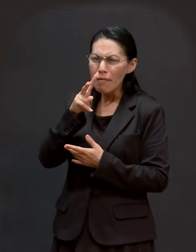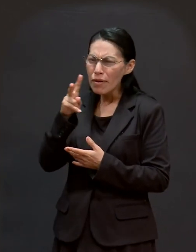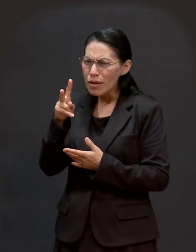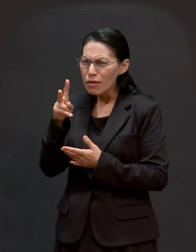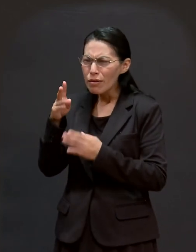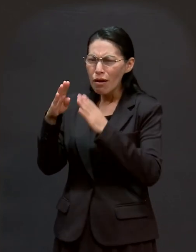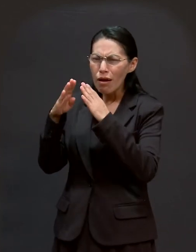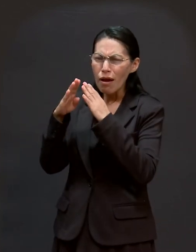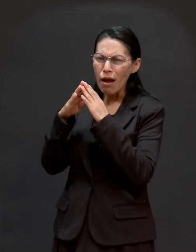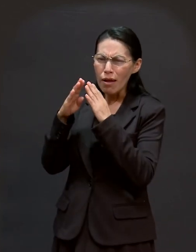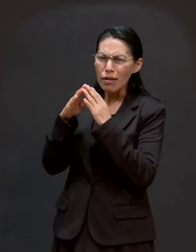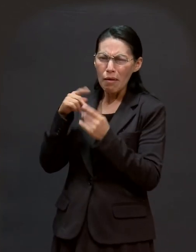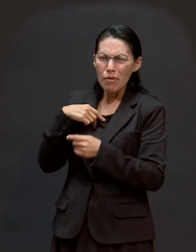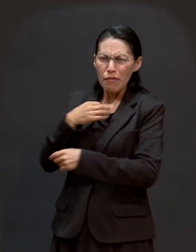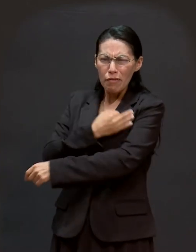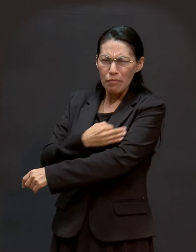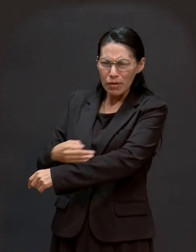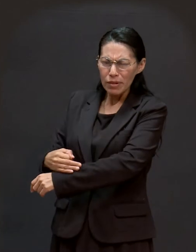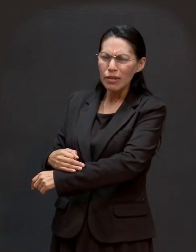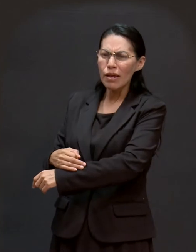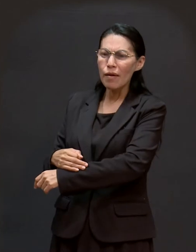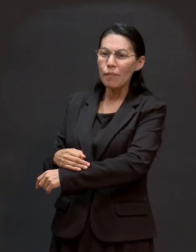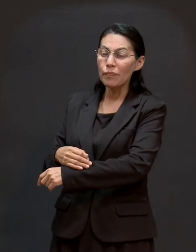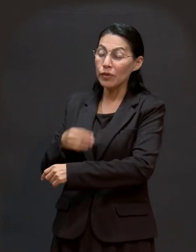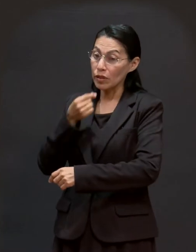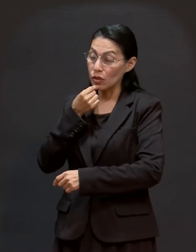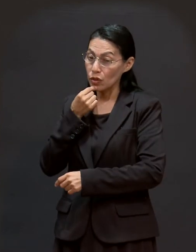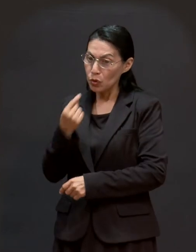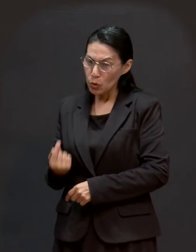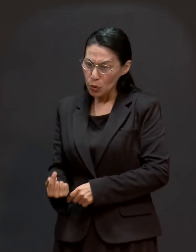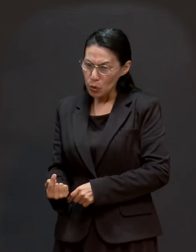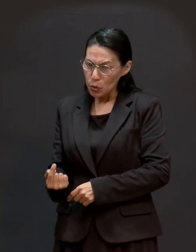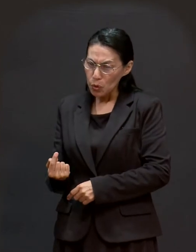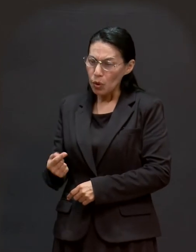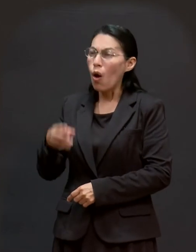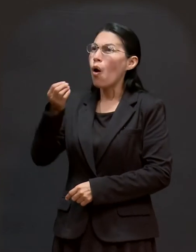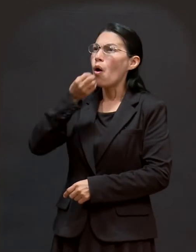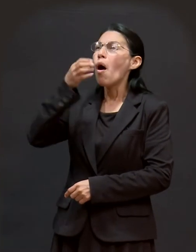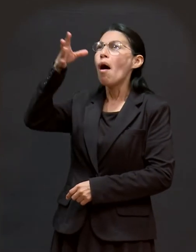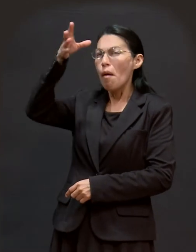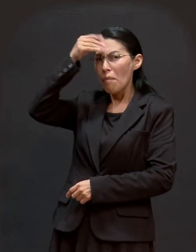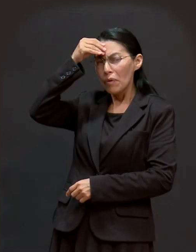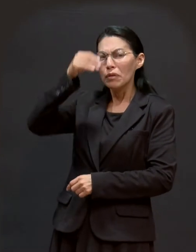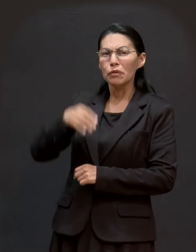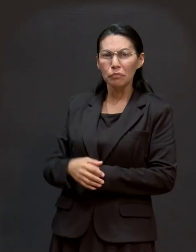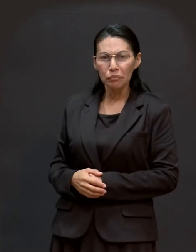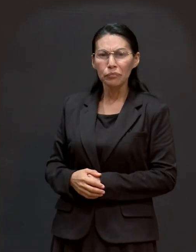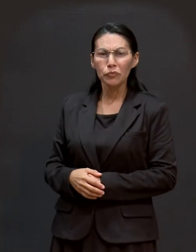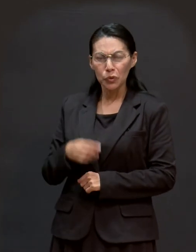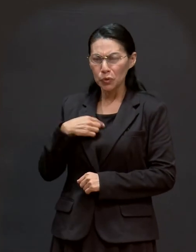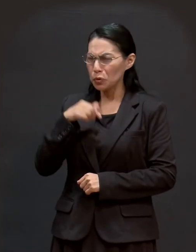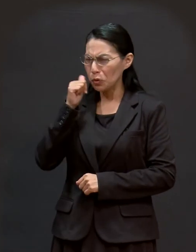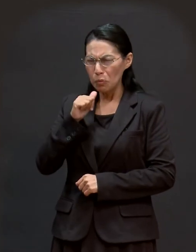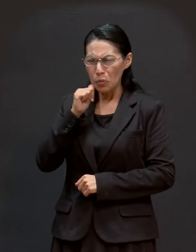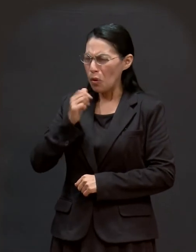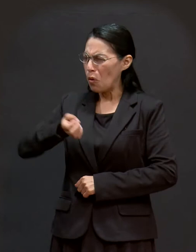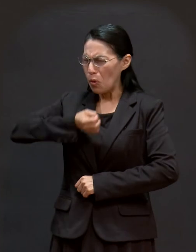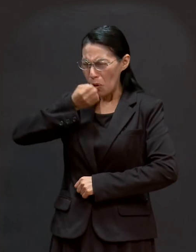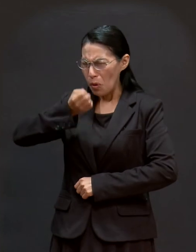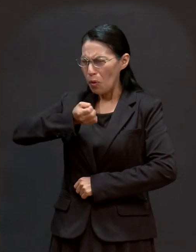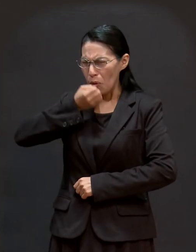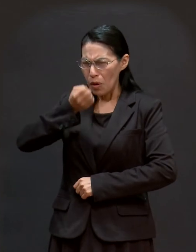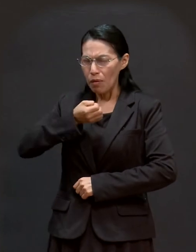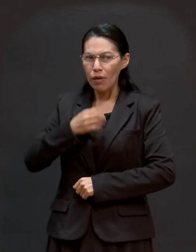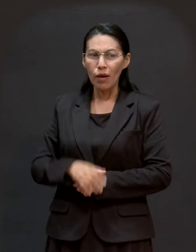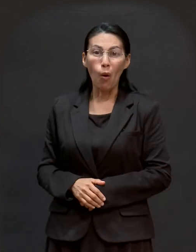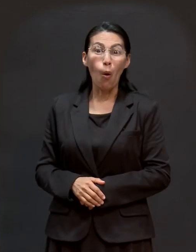padres y en momentos de necesidad siendo niño curiosamente me refugié mucho en la oración